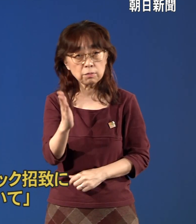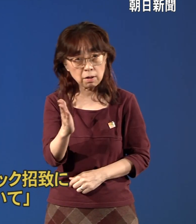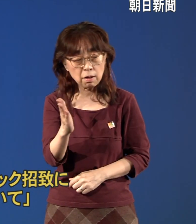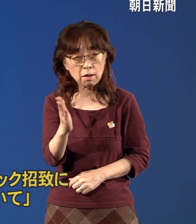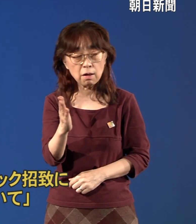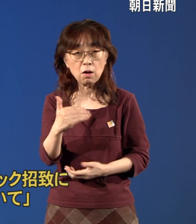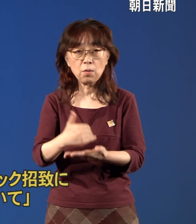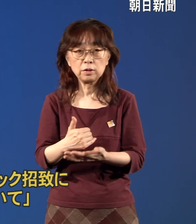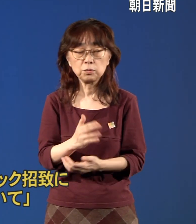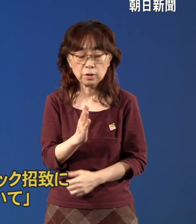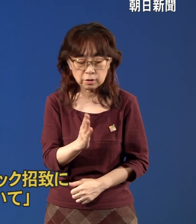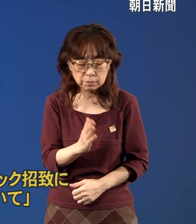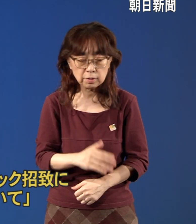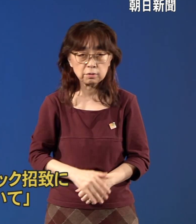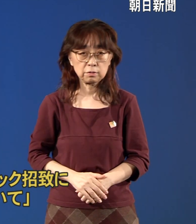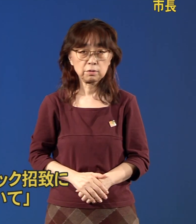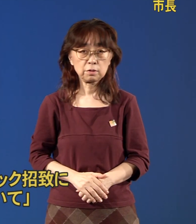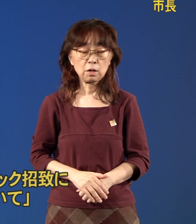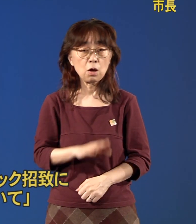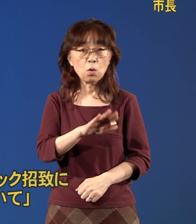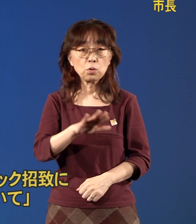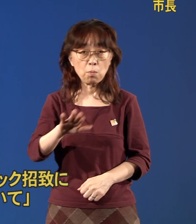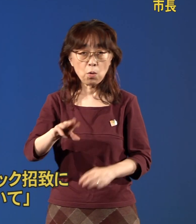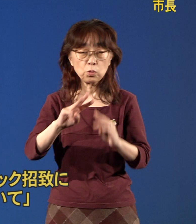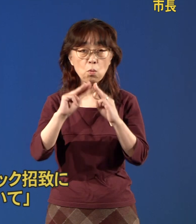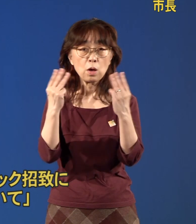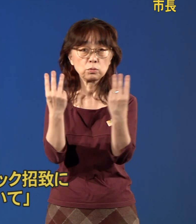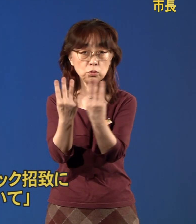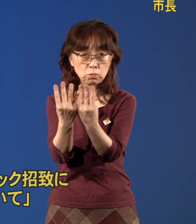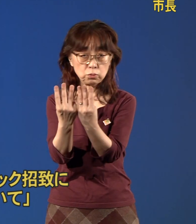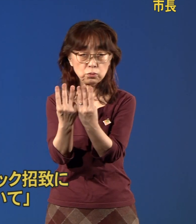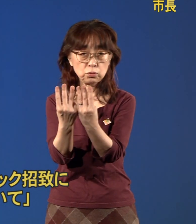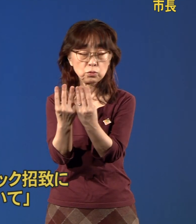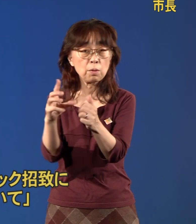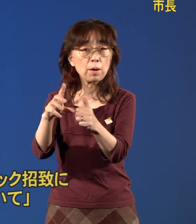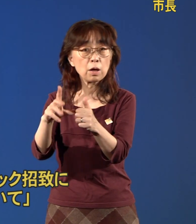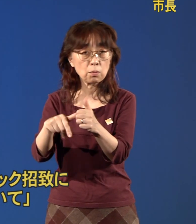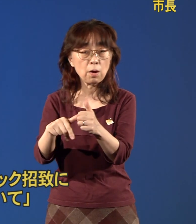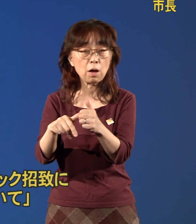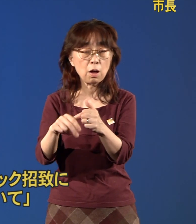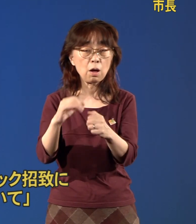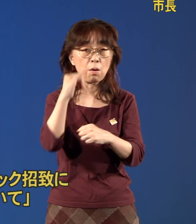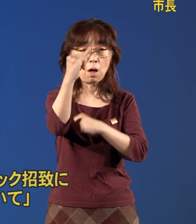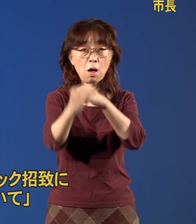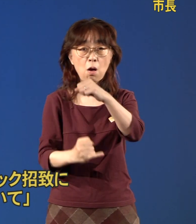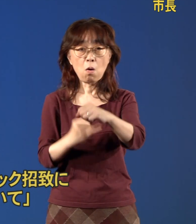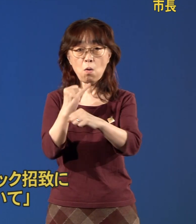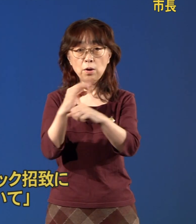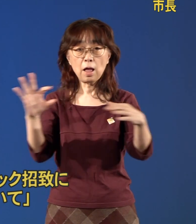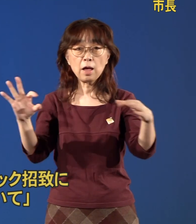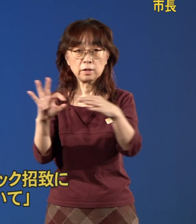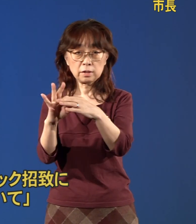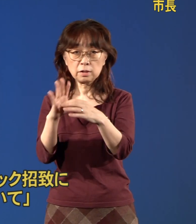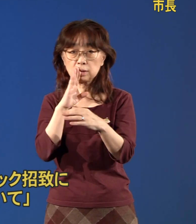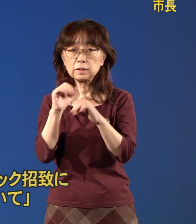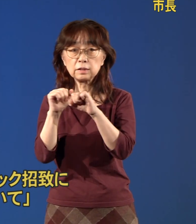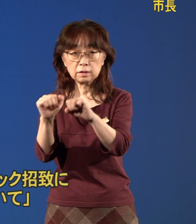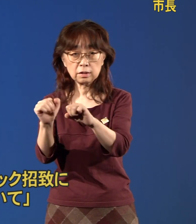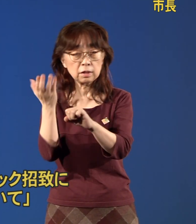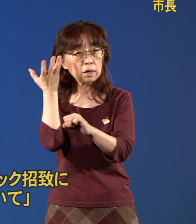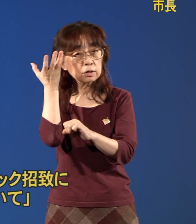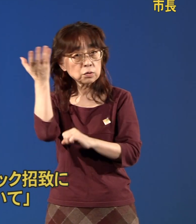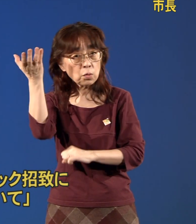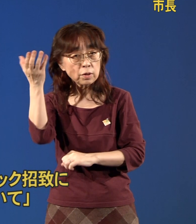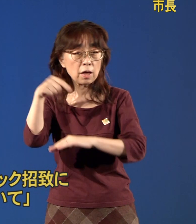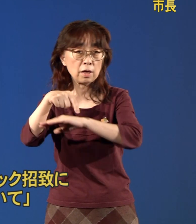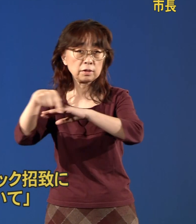ければと思います。 はい、子どものワークショップなどのワークショップはですね、オンラインでの実施ということを想定しております